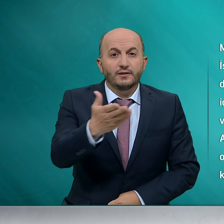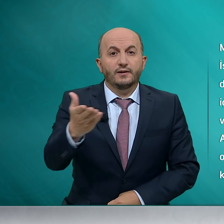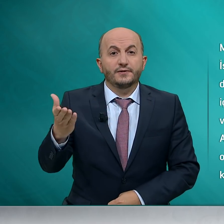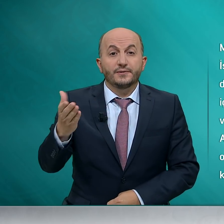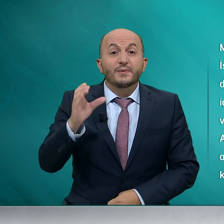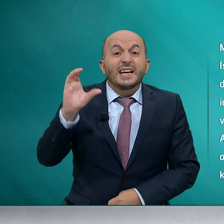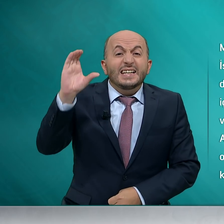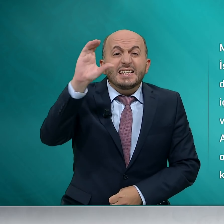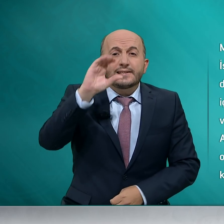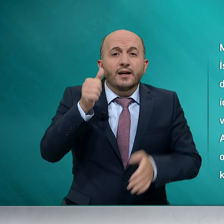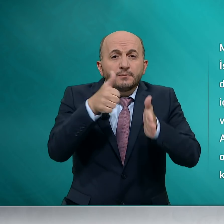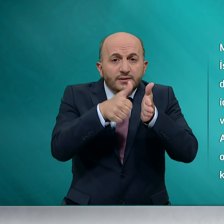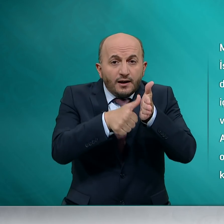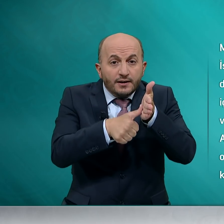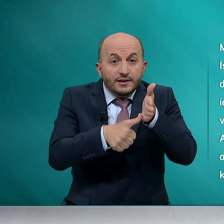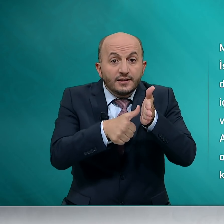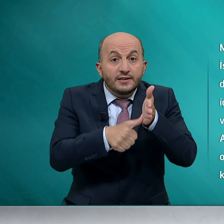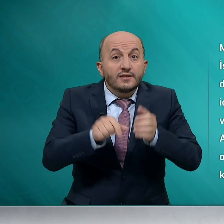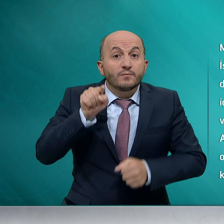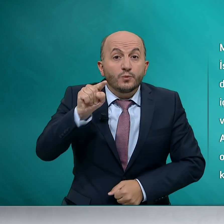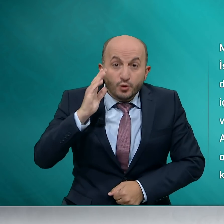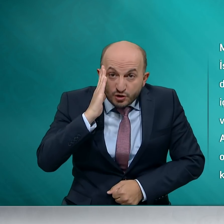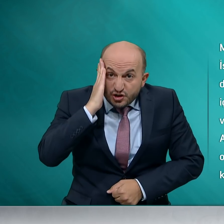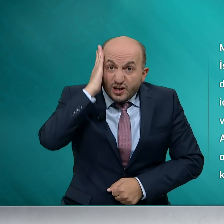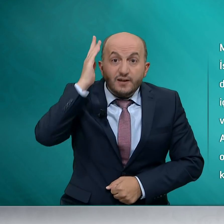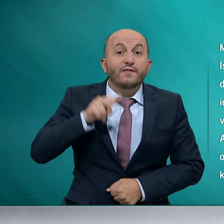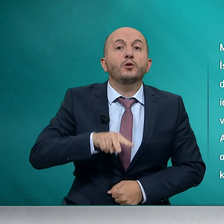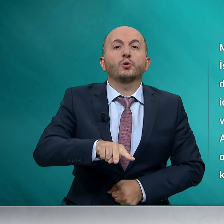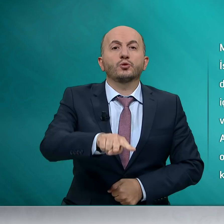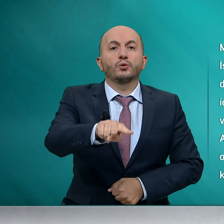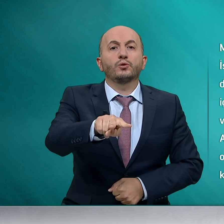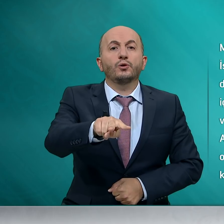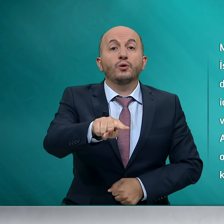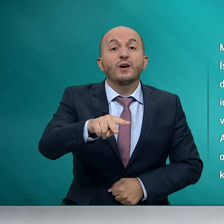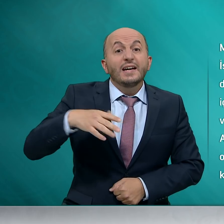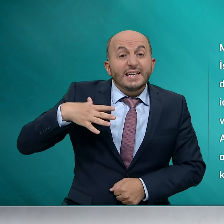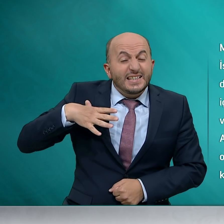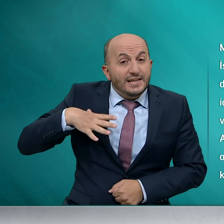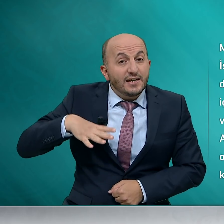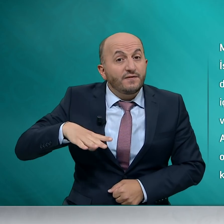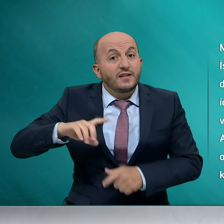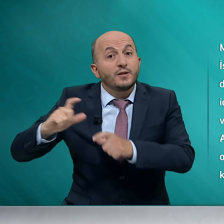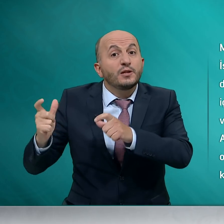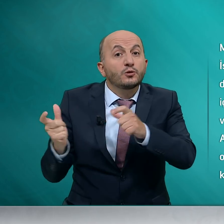Müslümanlar, İslam tarihinin bu şerefli yolculuğu keyfi bir